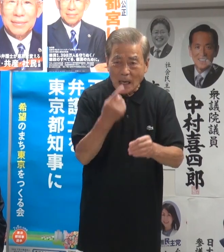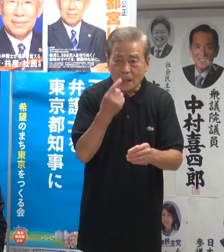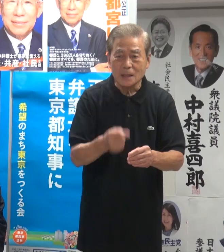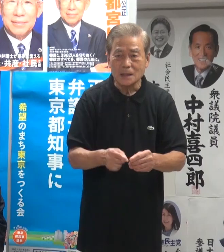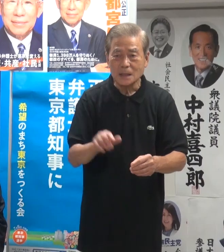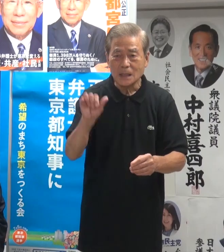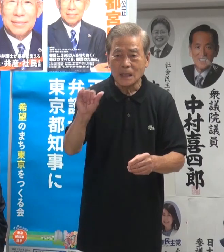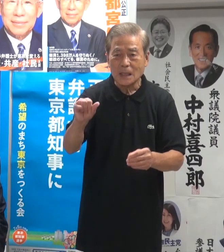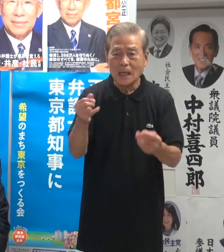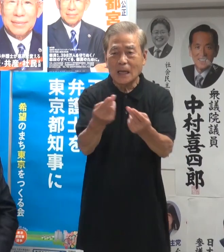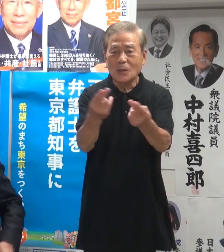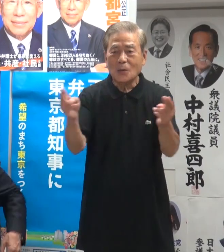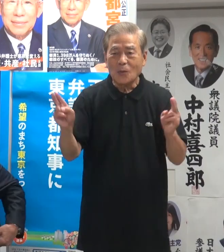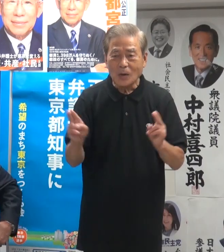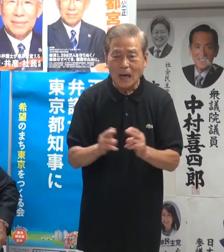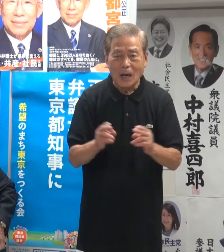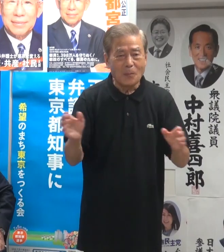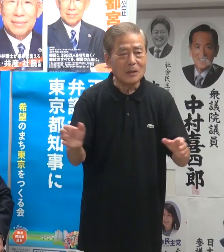ですか。